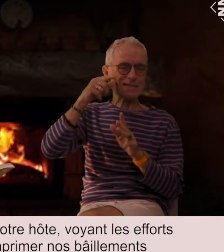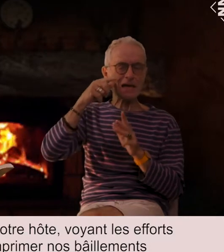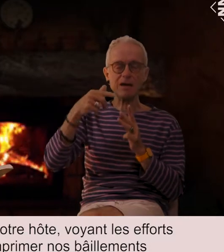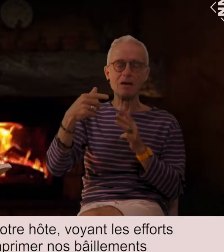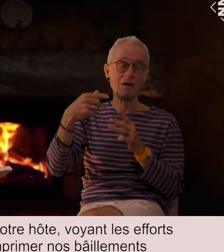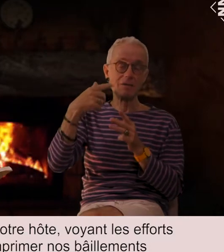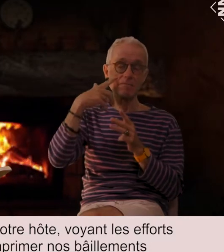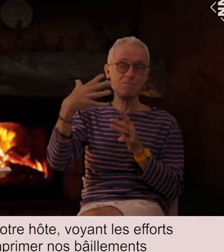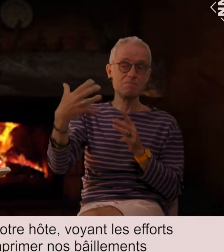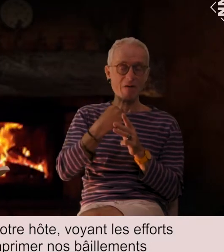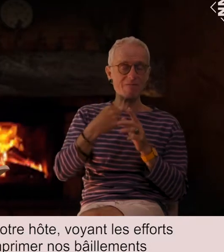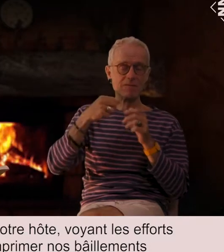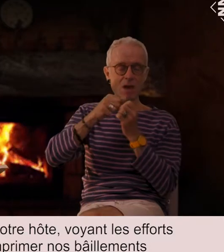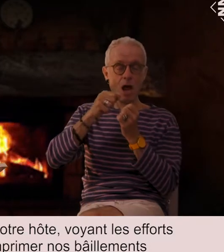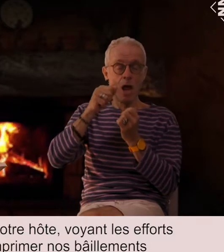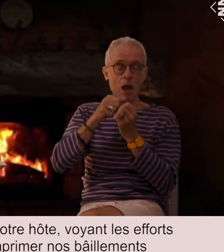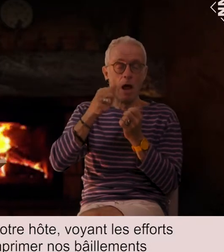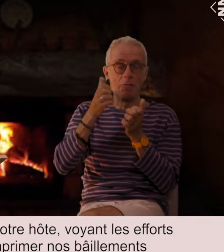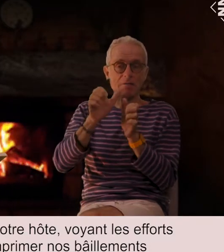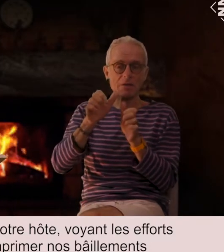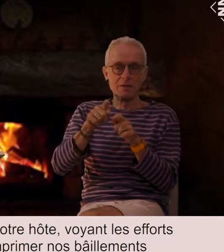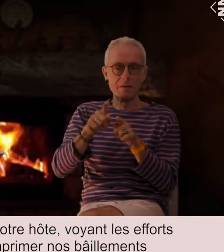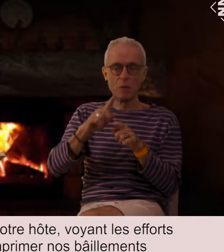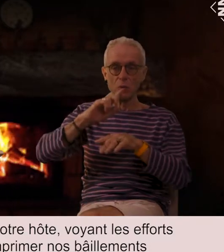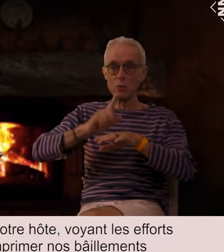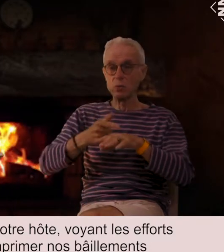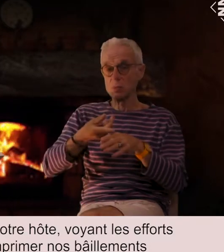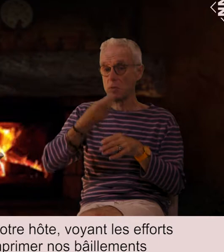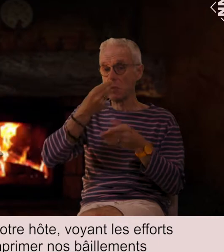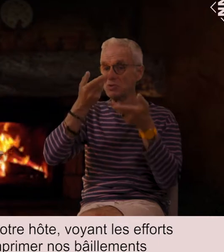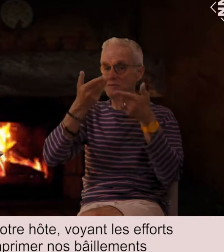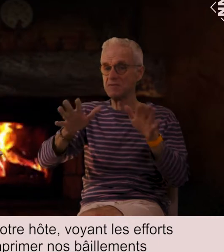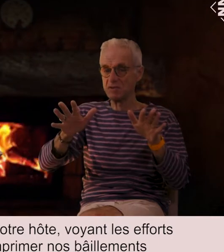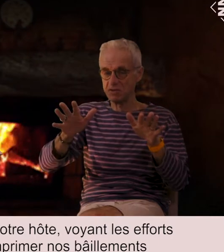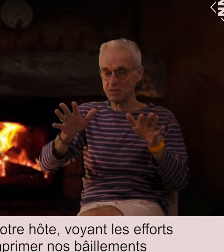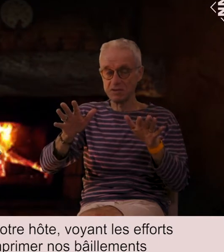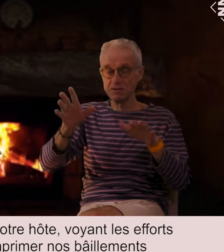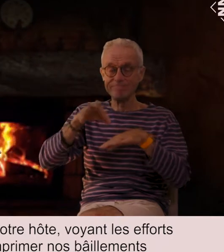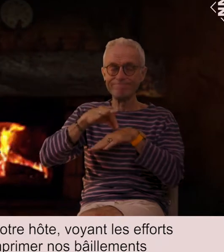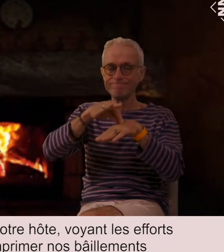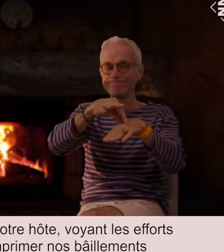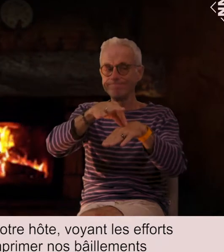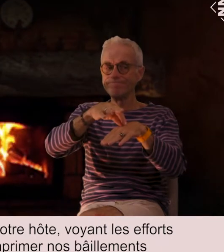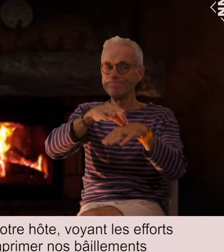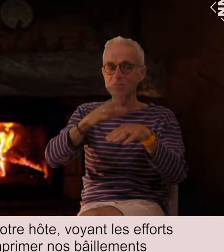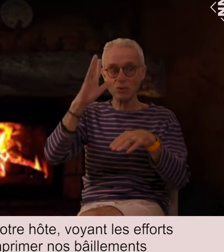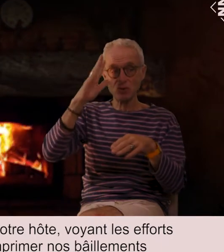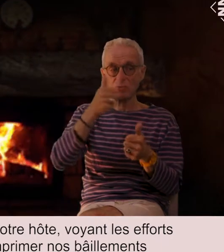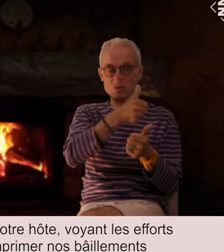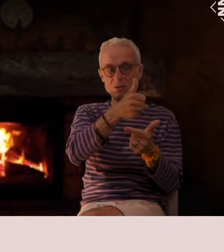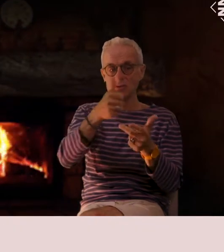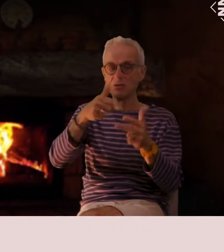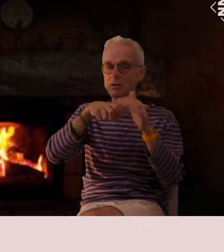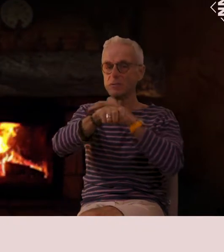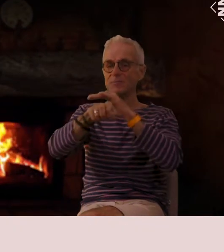pour comprimer nos baillements et tenir les yeux ouverts, aussitôt que nous eûmes soupés, nous fit conduire chacun dans notre chambre.